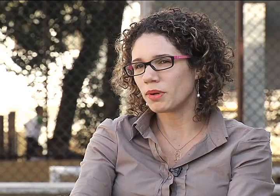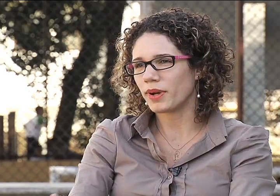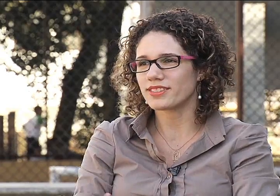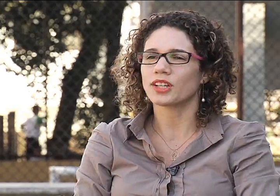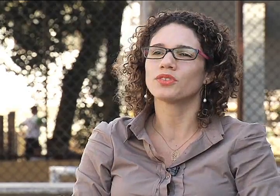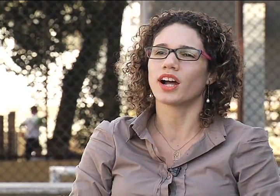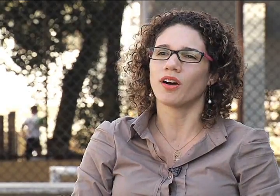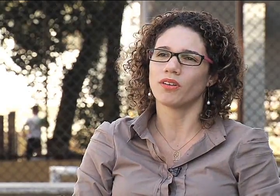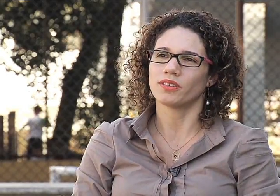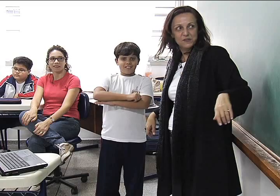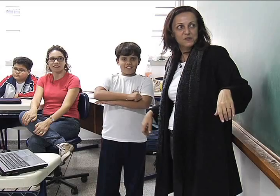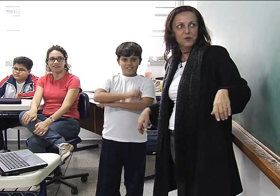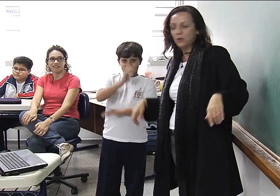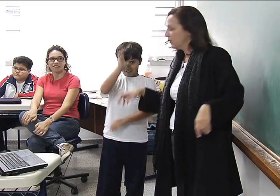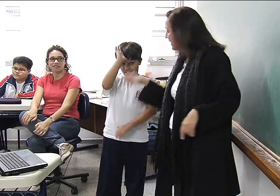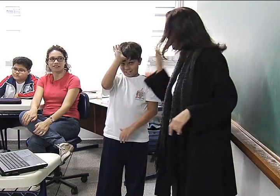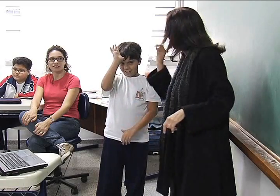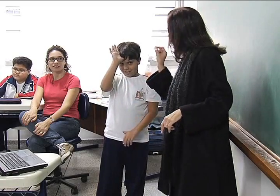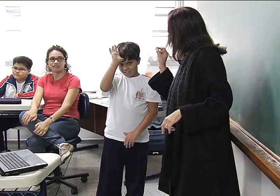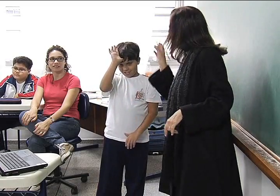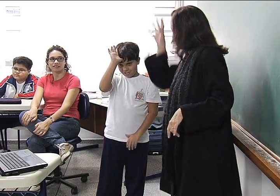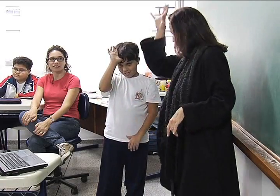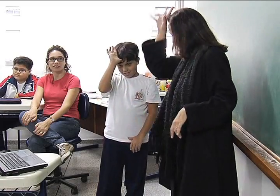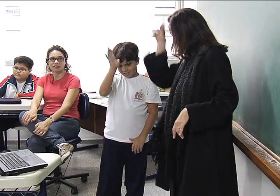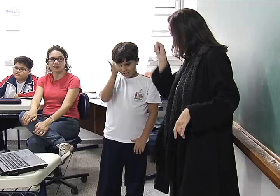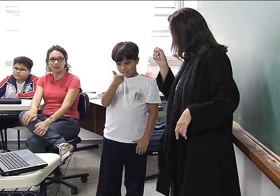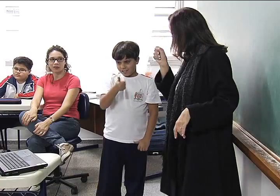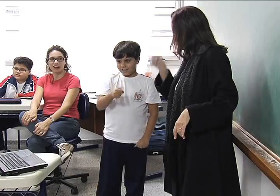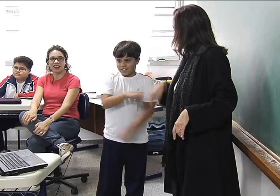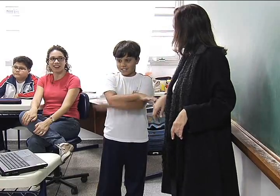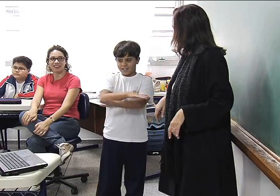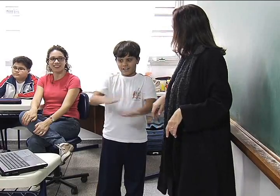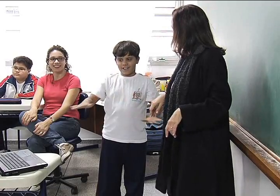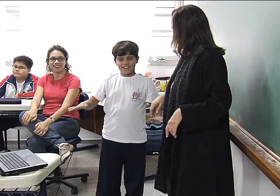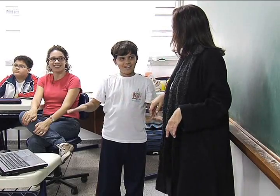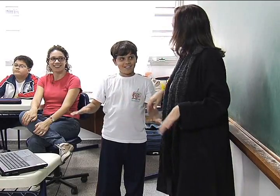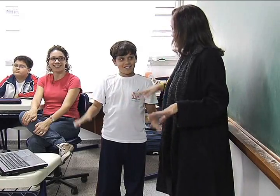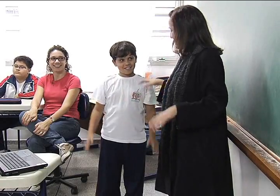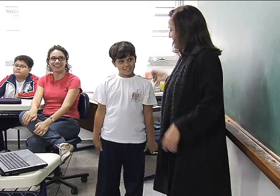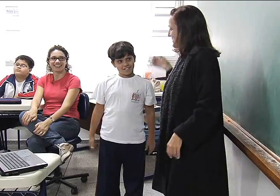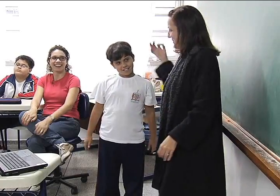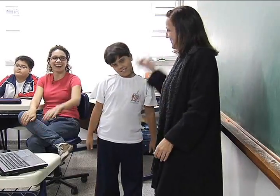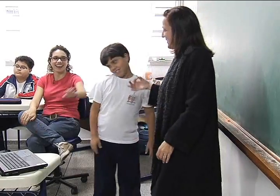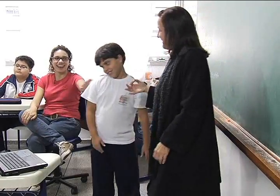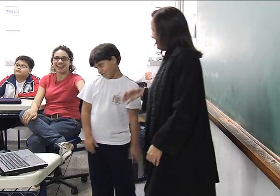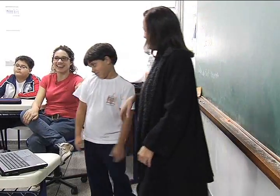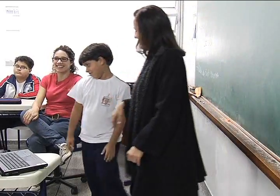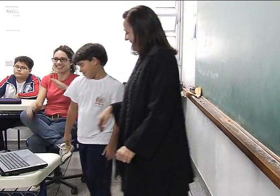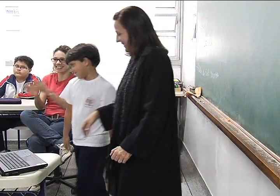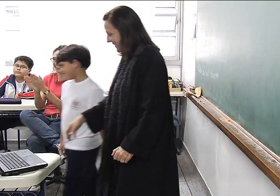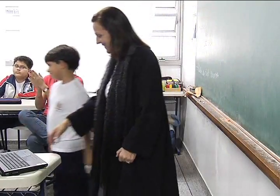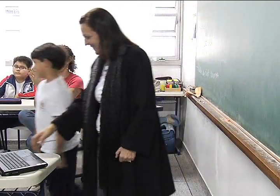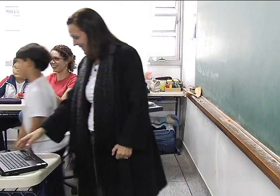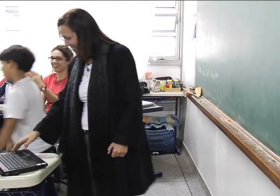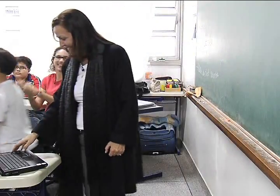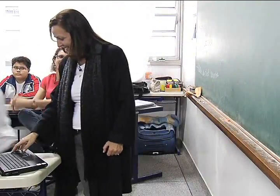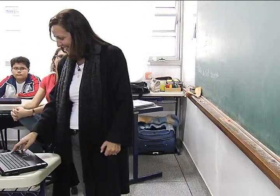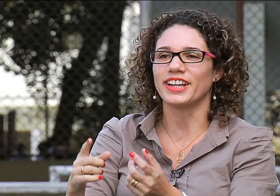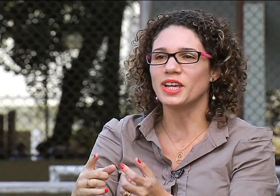mais natural. Ela já notou outra utilidade que os alunos dão para Libras. Várias vezes eles se comunicam em